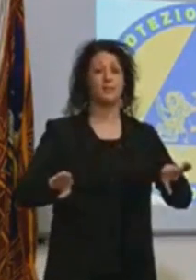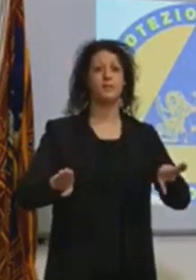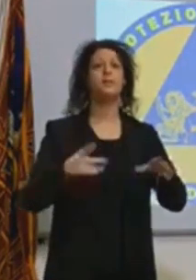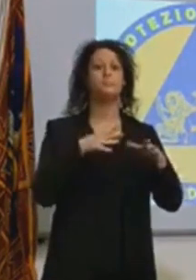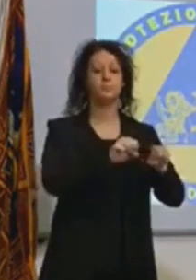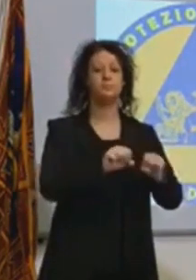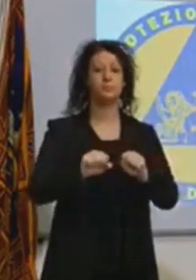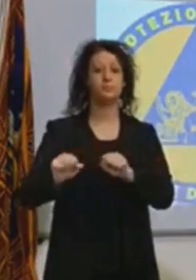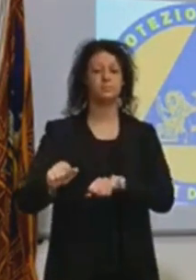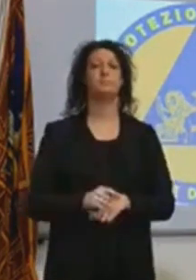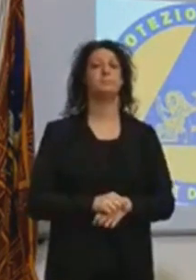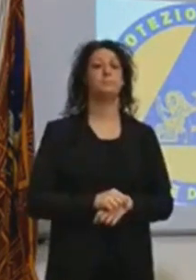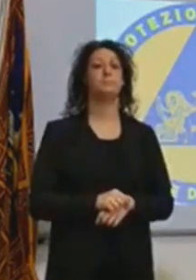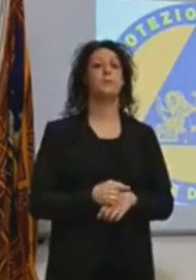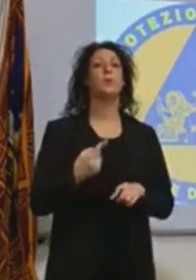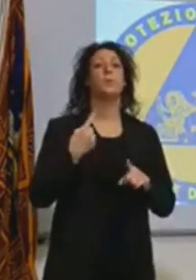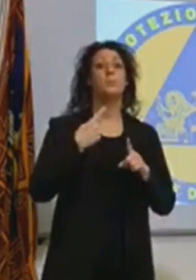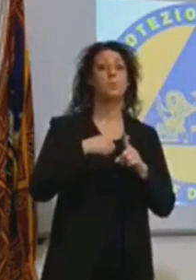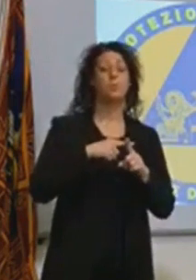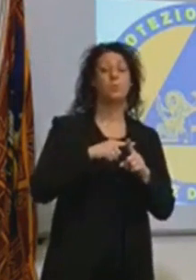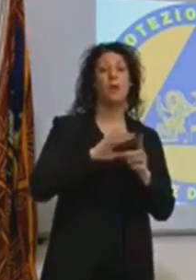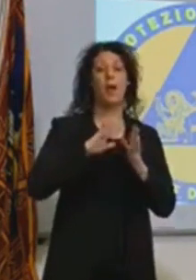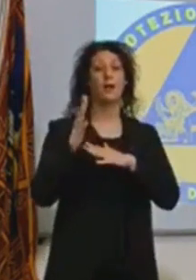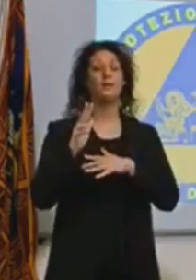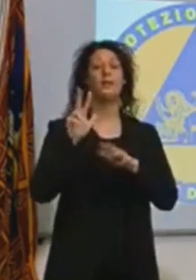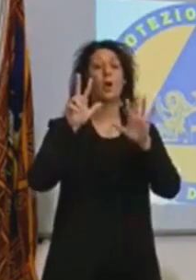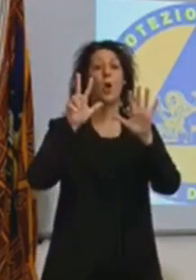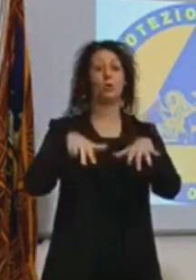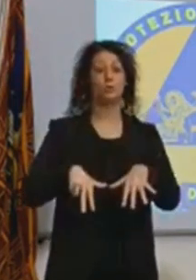ai quali si aggiungono altri 8.000, quando sono